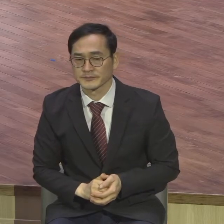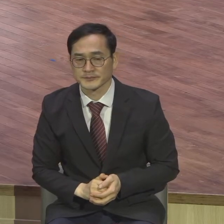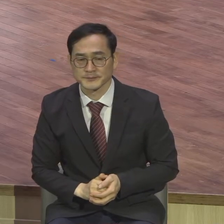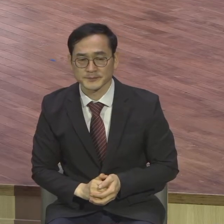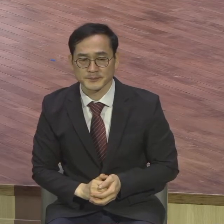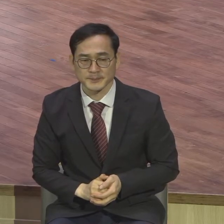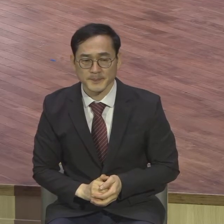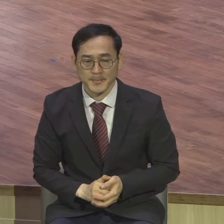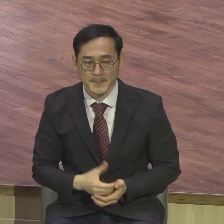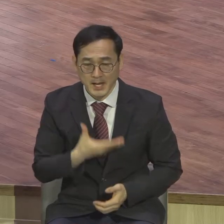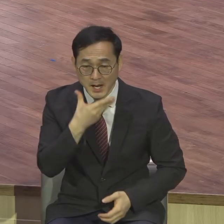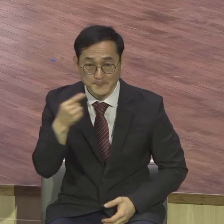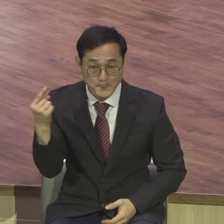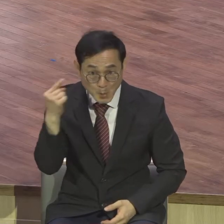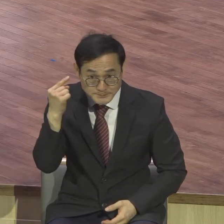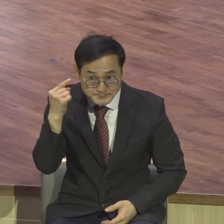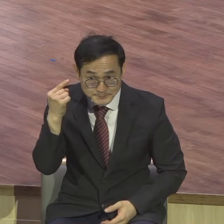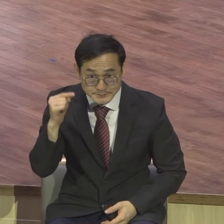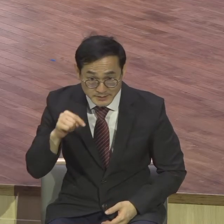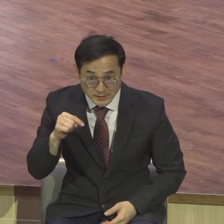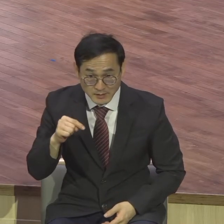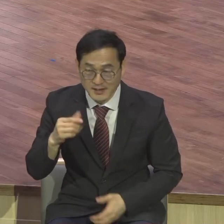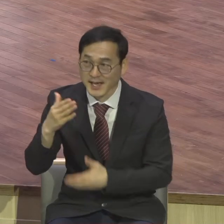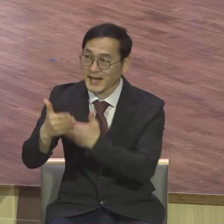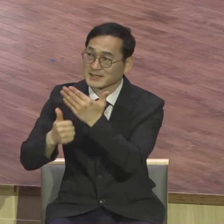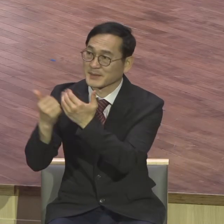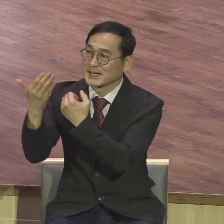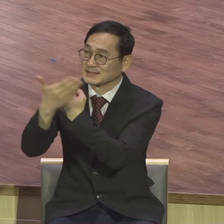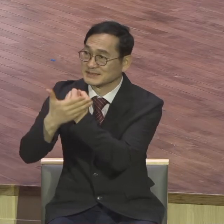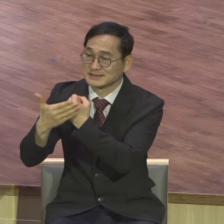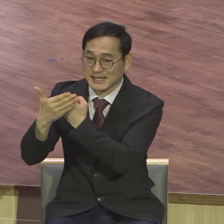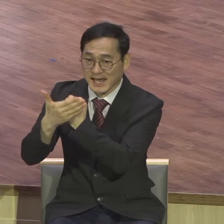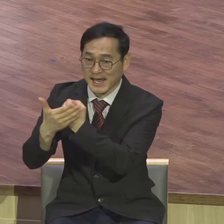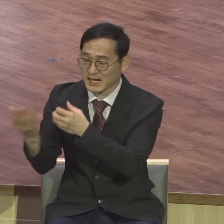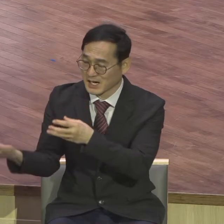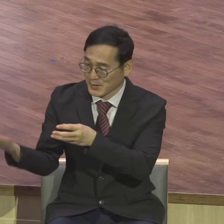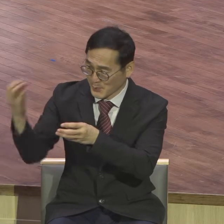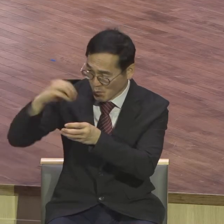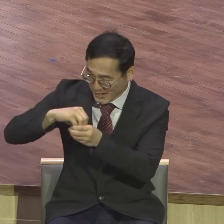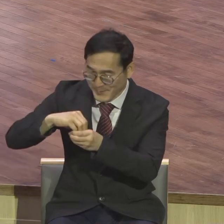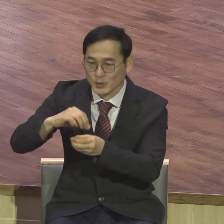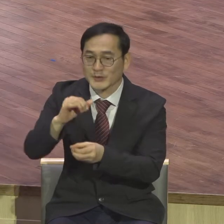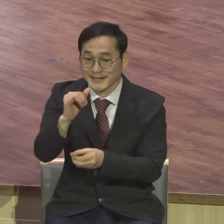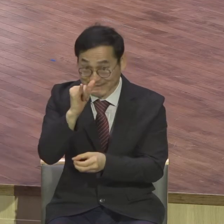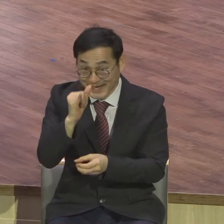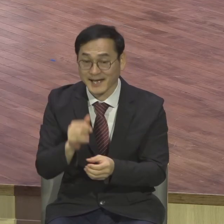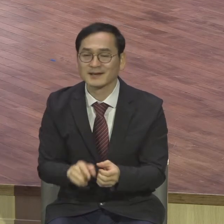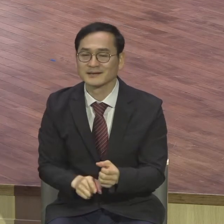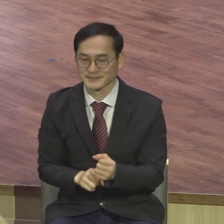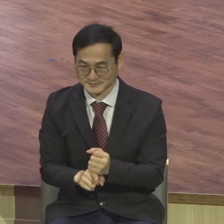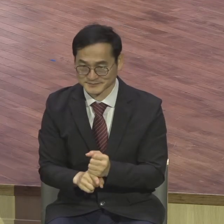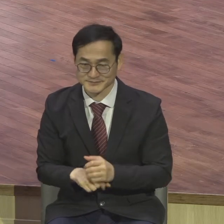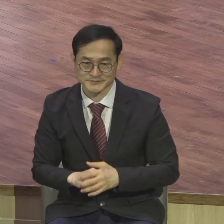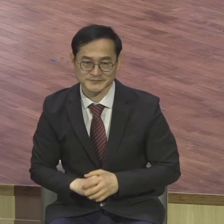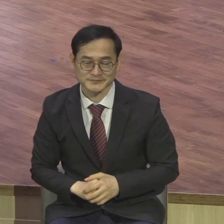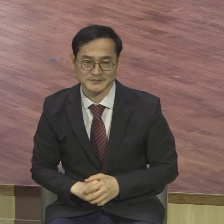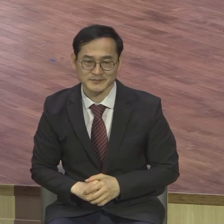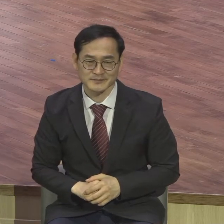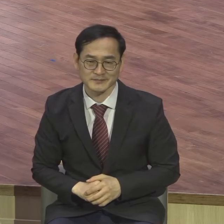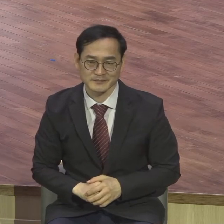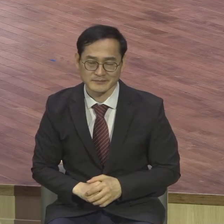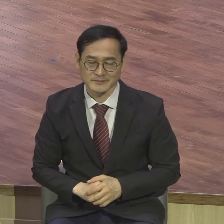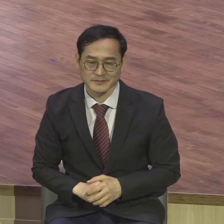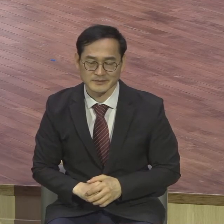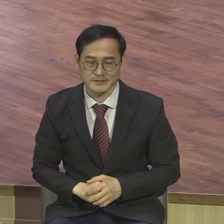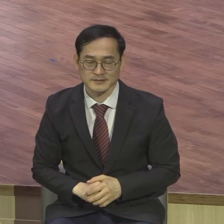복음이라고. 복음은 우리에게 주시는 하나님의 은혜를 담고 있다 그 말이죠. 특별히 하나님의